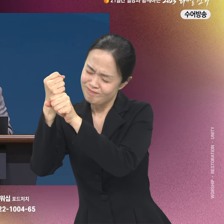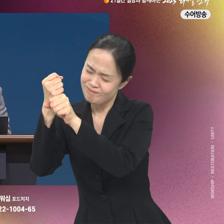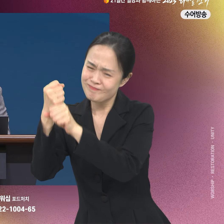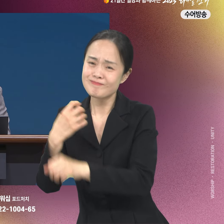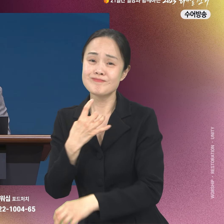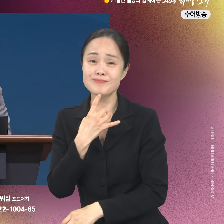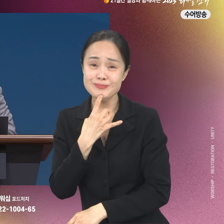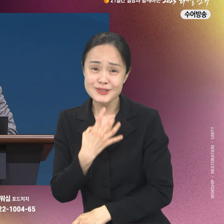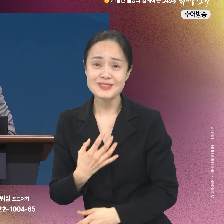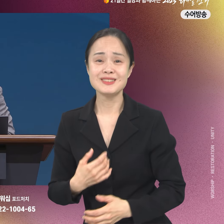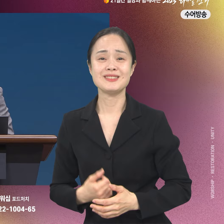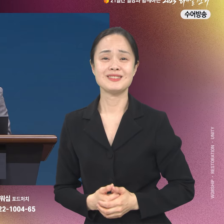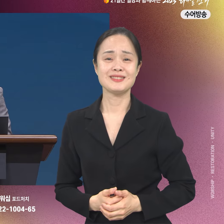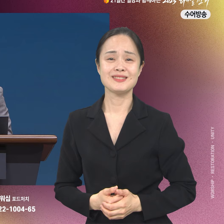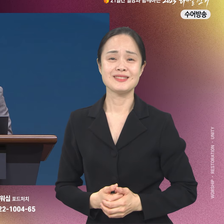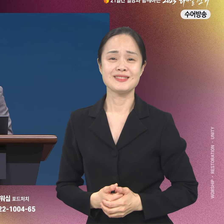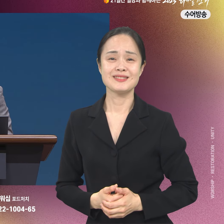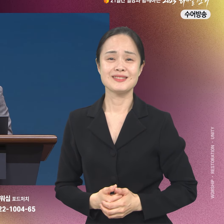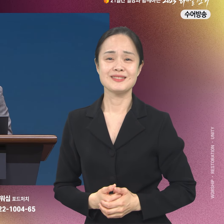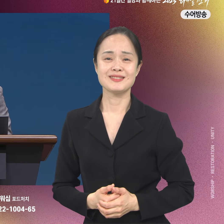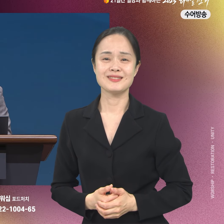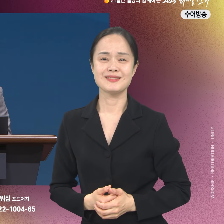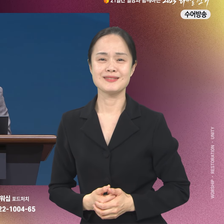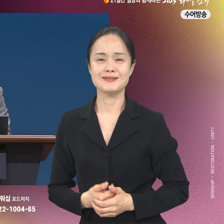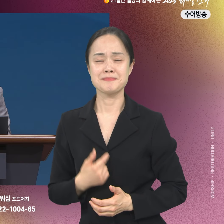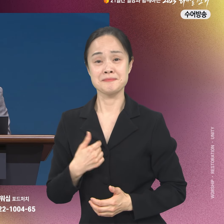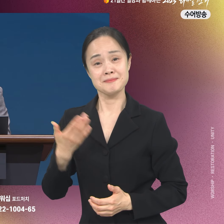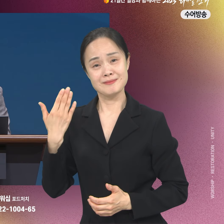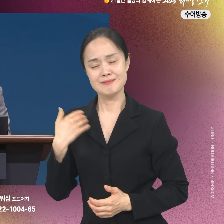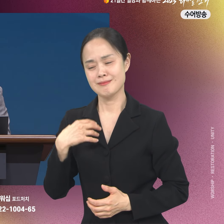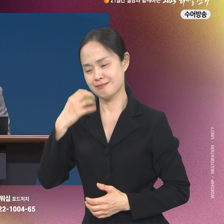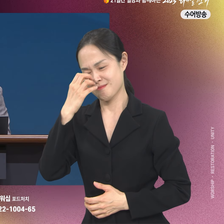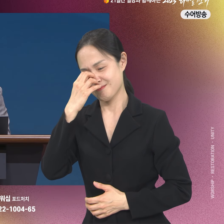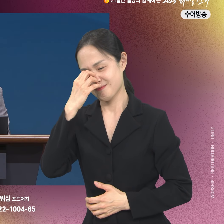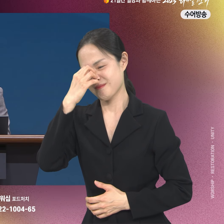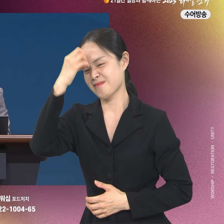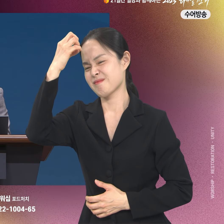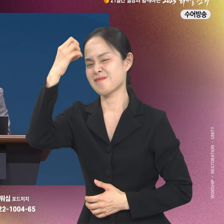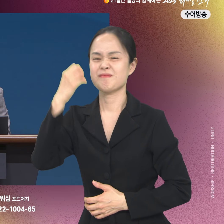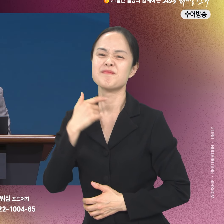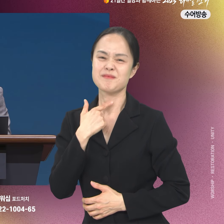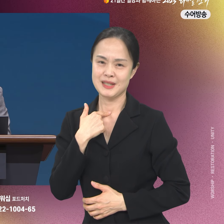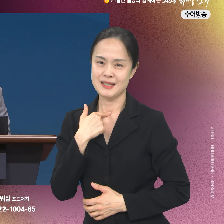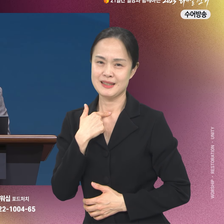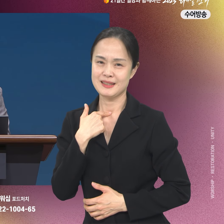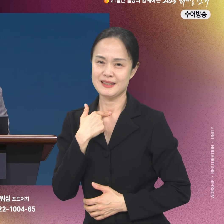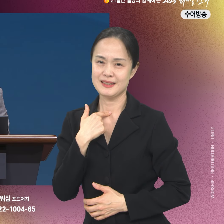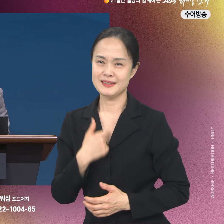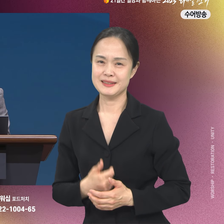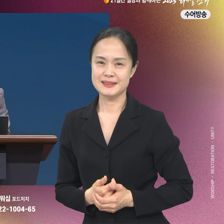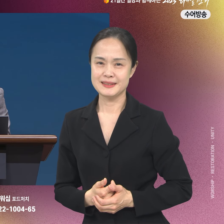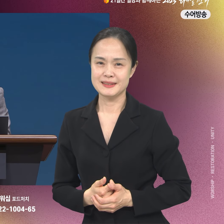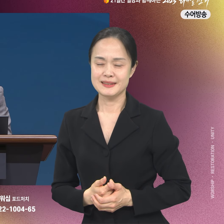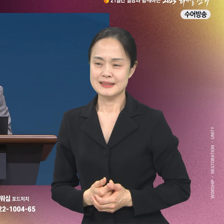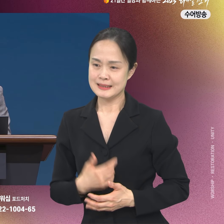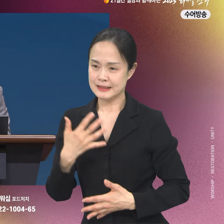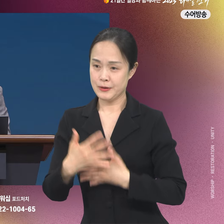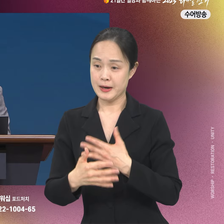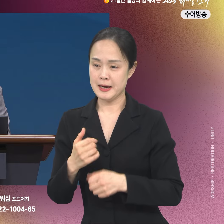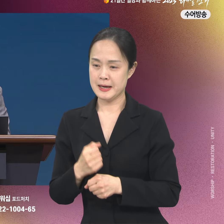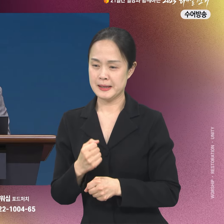제가 약간 어떤 거만한 마음이 있었냐면, 하는 데까지는 해보고 정 안